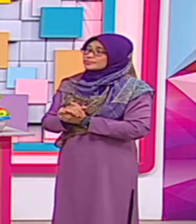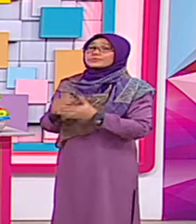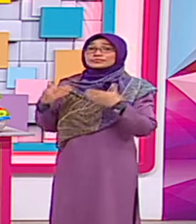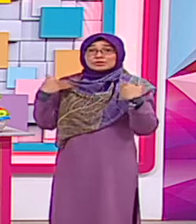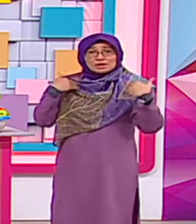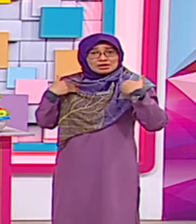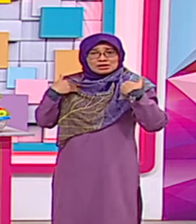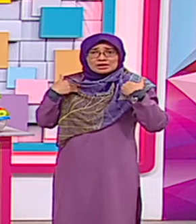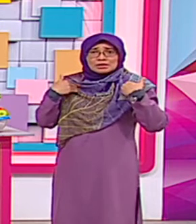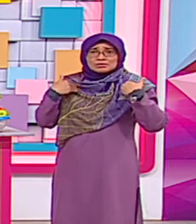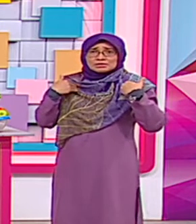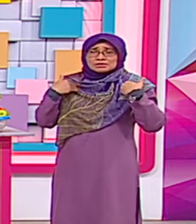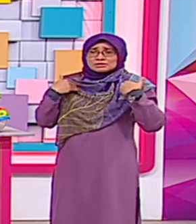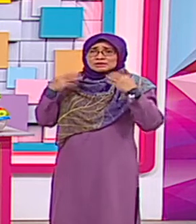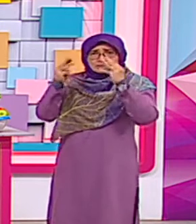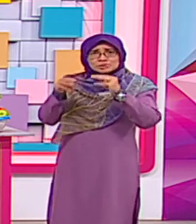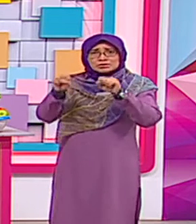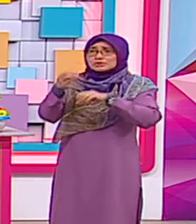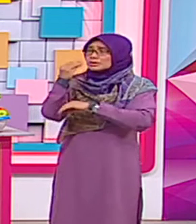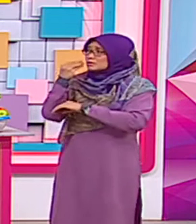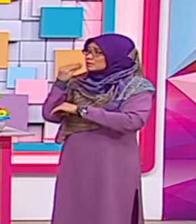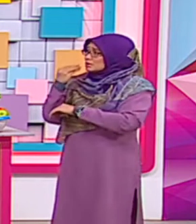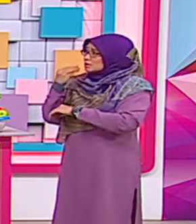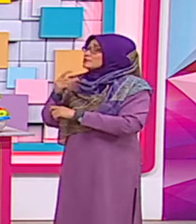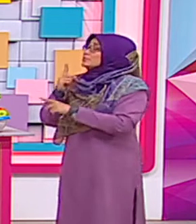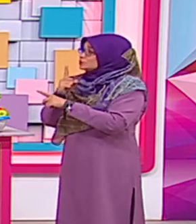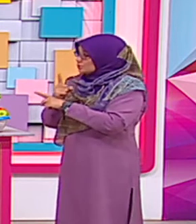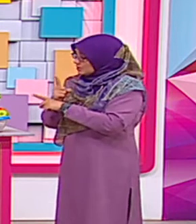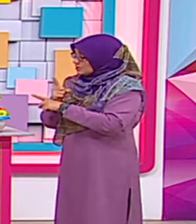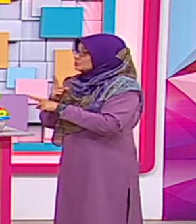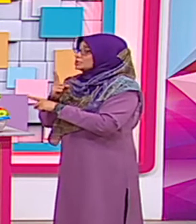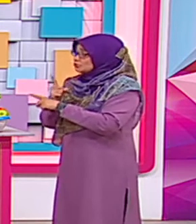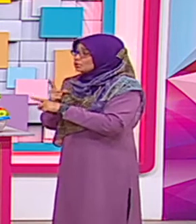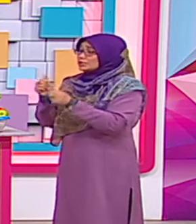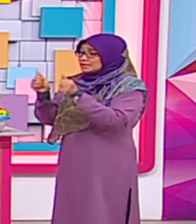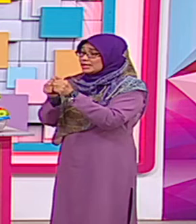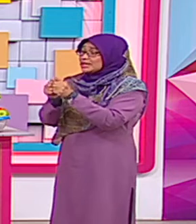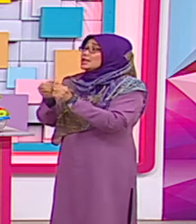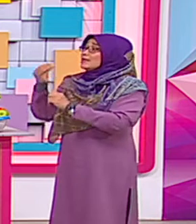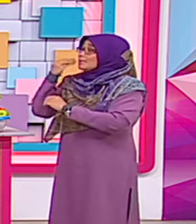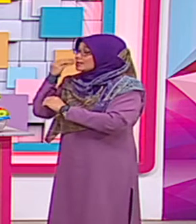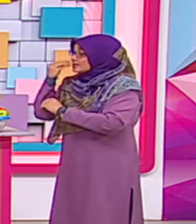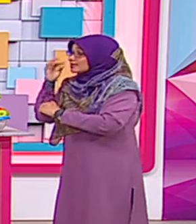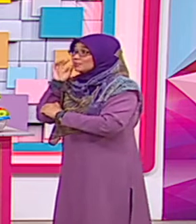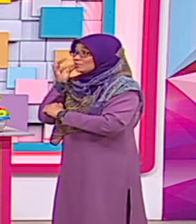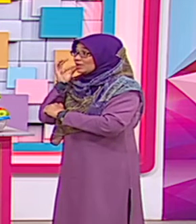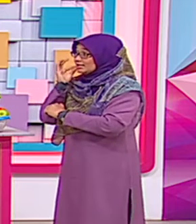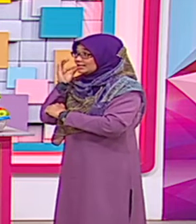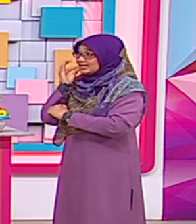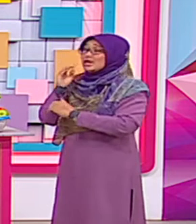kehidupan lain COD boleh alguna juga untuk melangsungkan kehidupan mereka engkau betul dengan makan buah-buahan ini